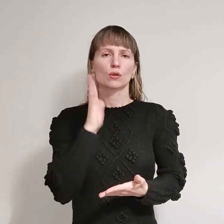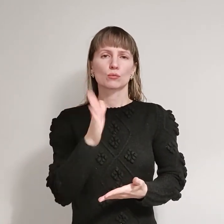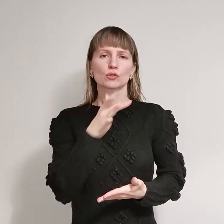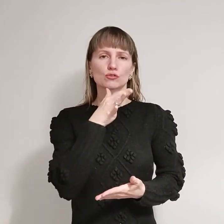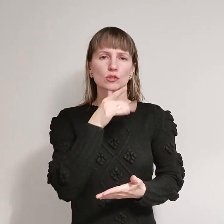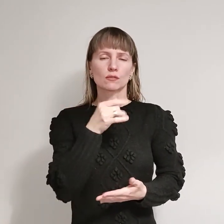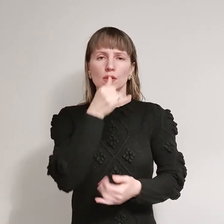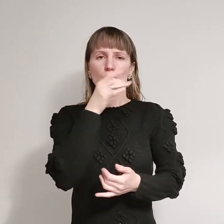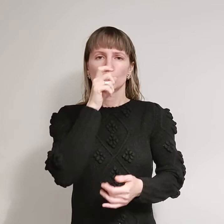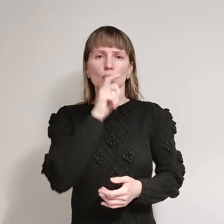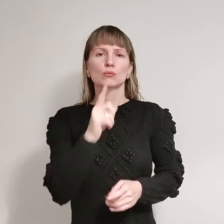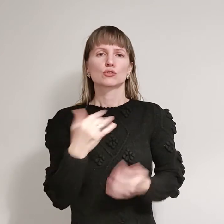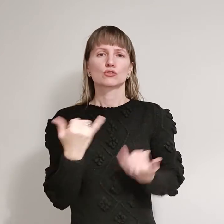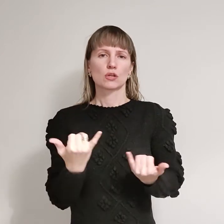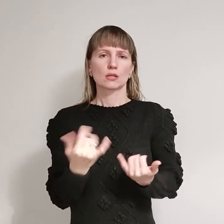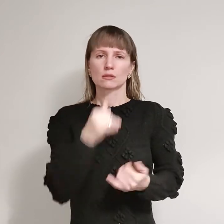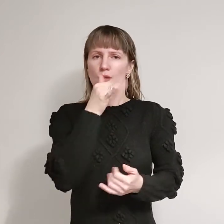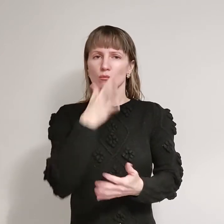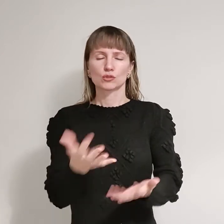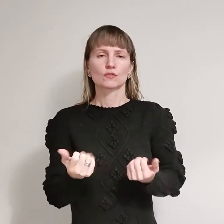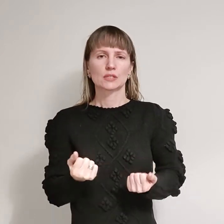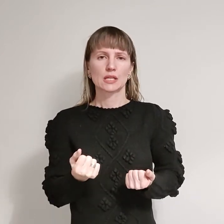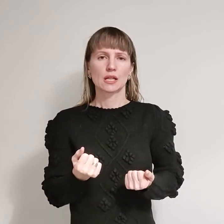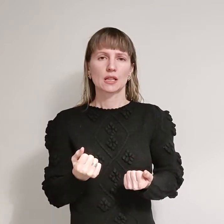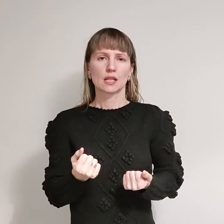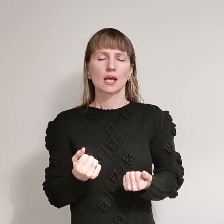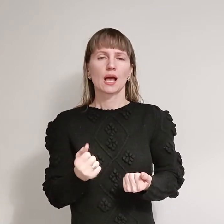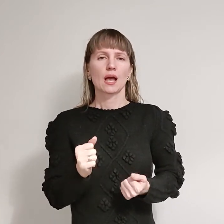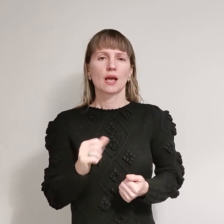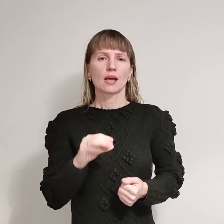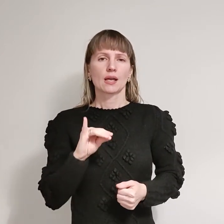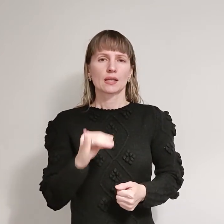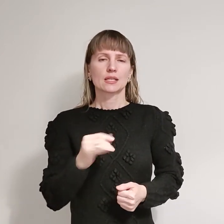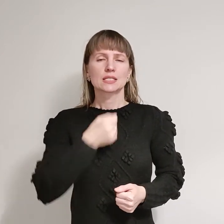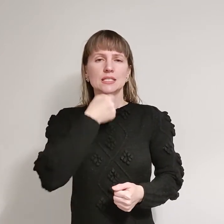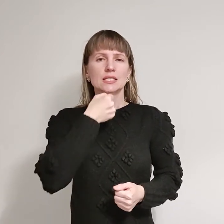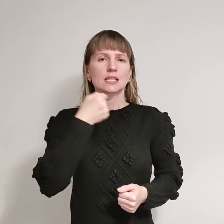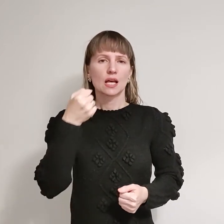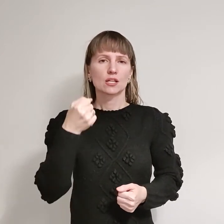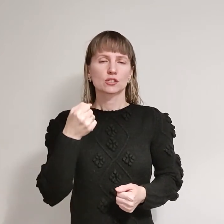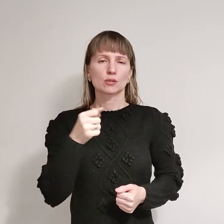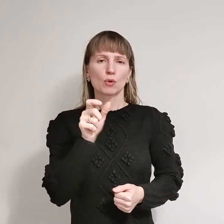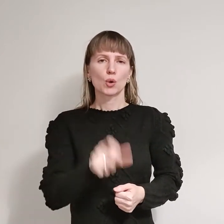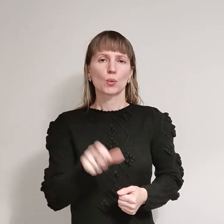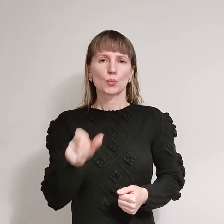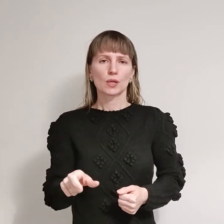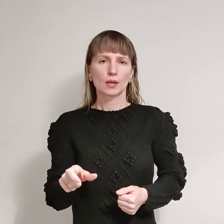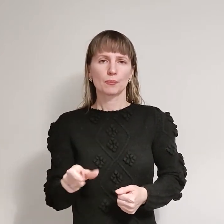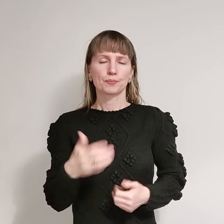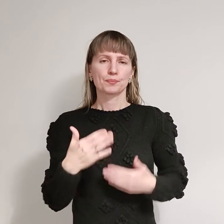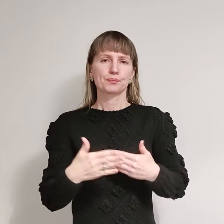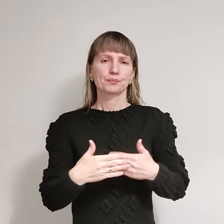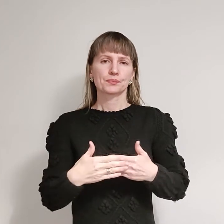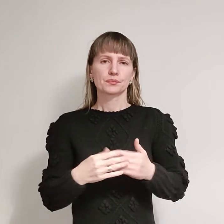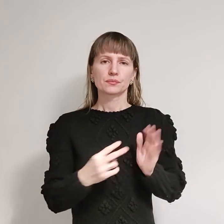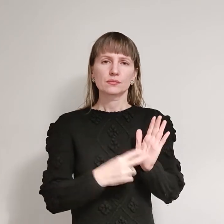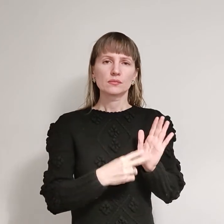не може зрозуміти, чому його зараз не можуть взяти. Ну і старшим людям, ну, близько 70. Вчора у нас